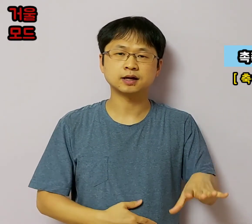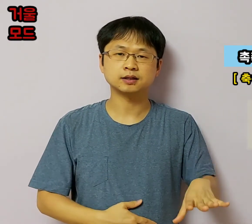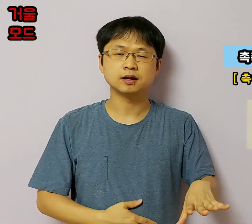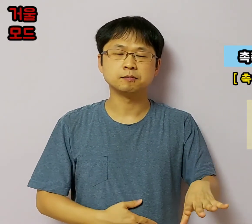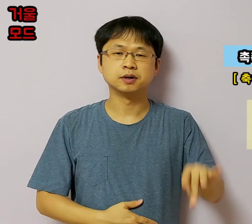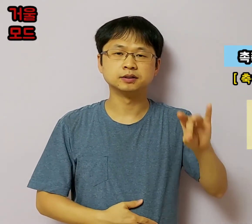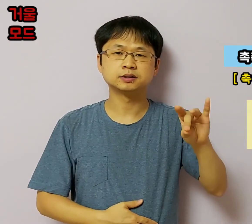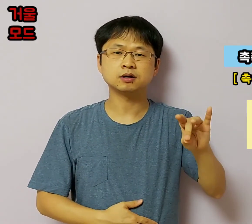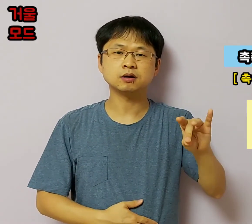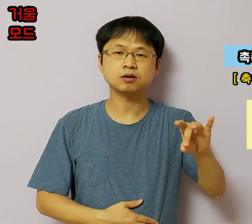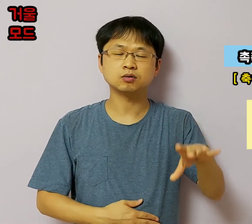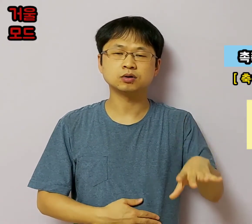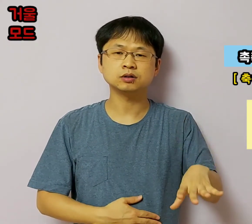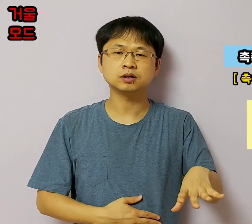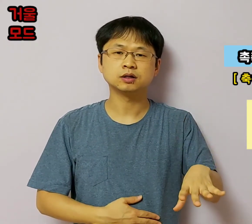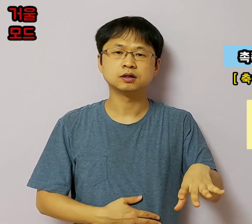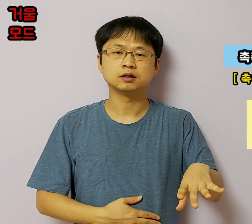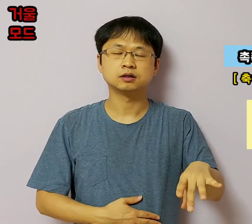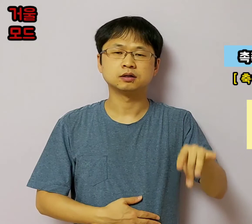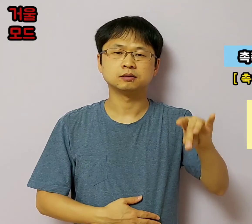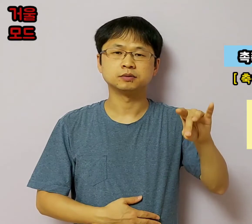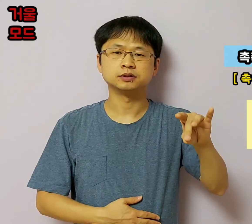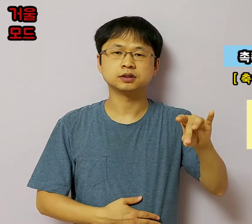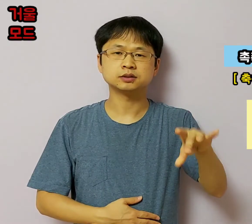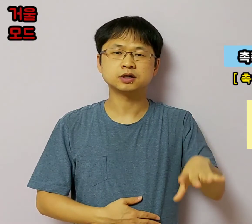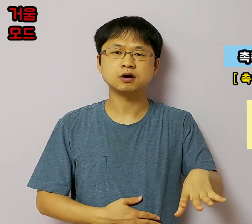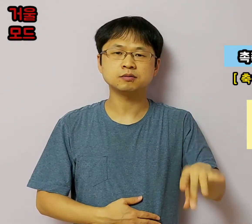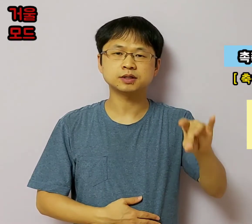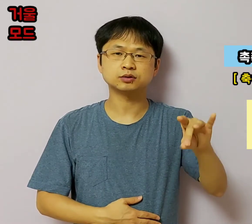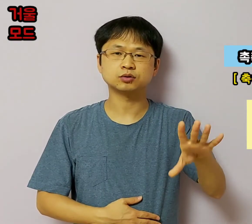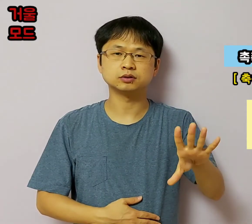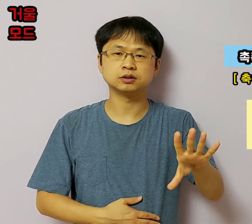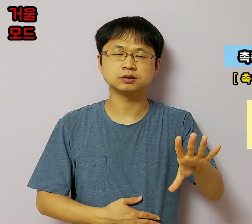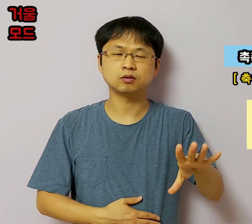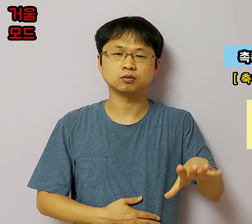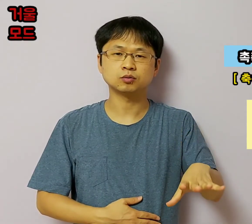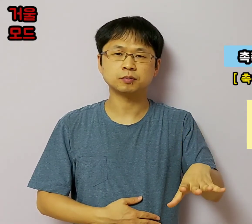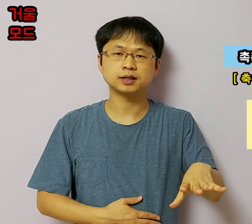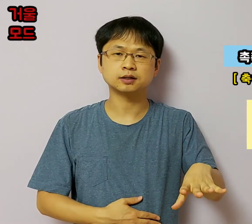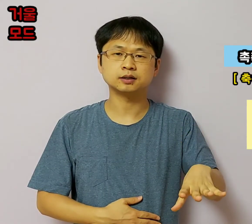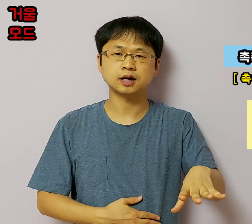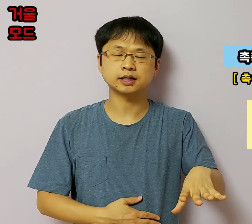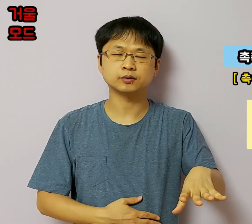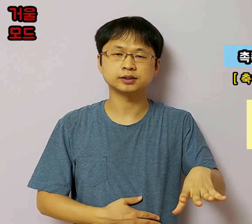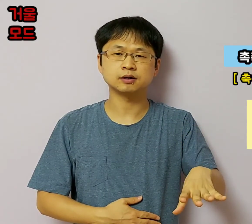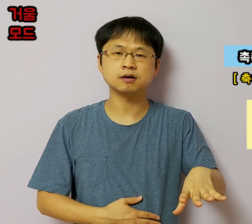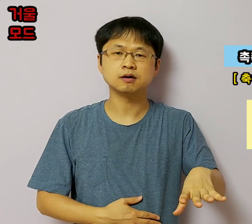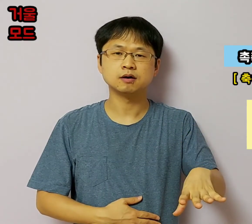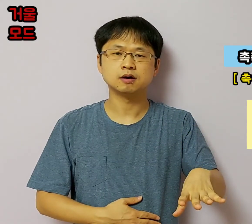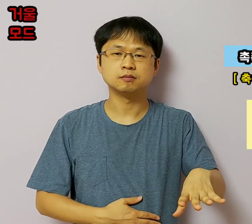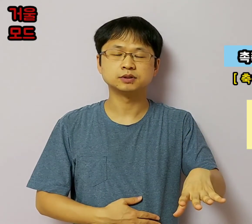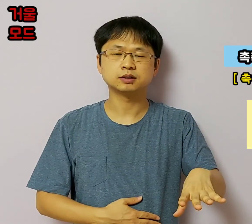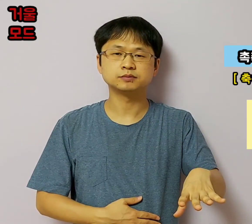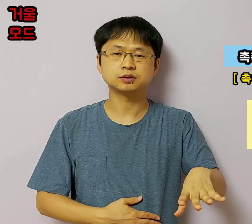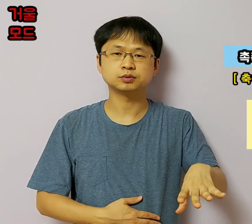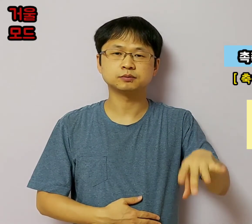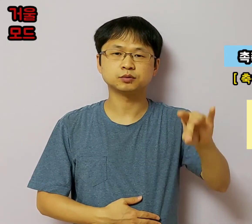앞서가 먼저 혹은 먼저 처음이란 수어는 손바닥을 아래로 해서 엄지를 붙이면서